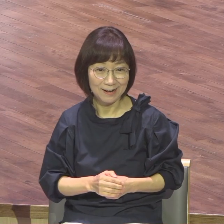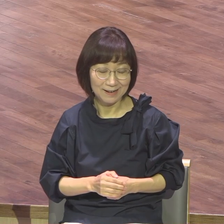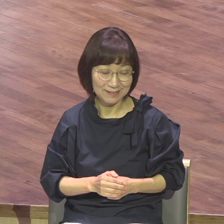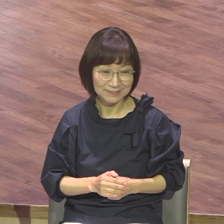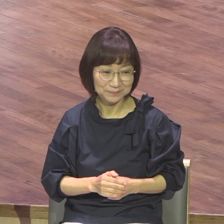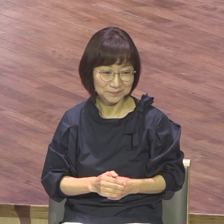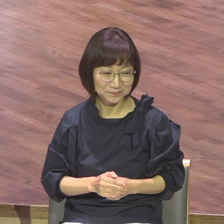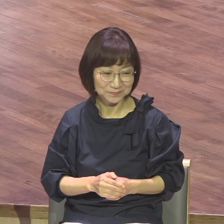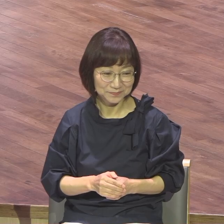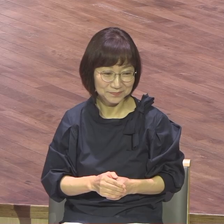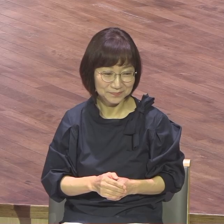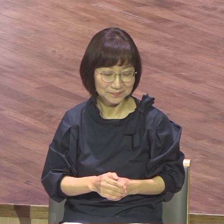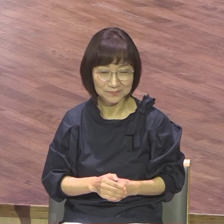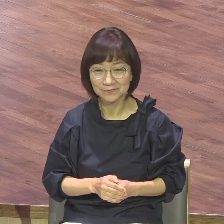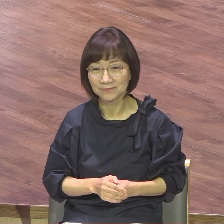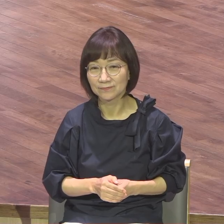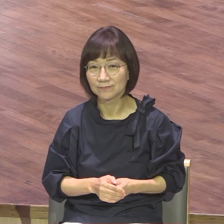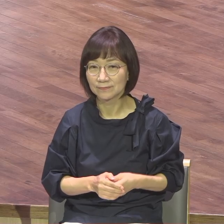천국에서